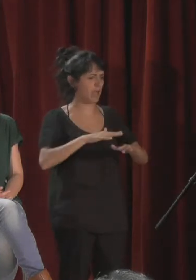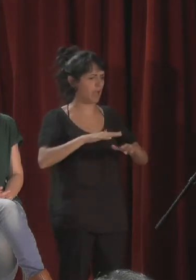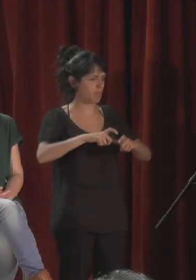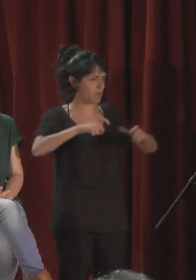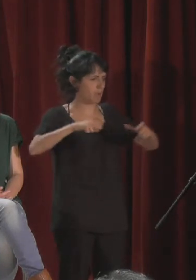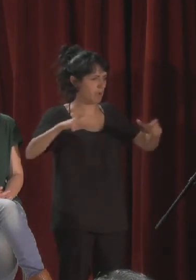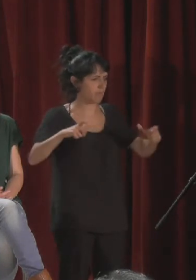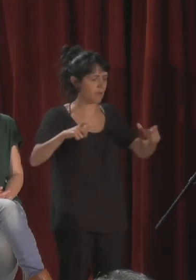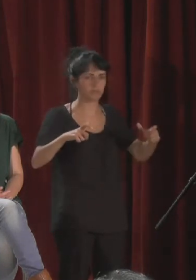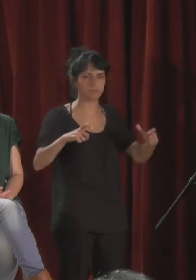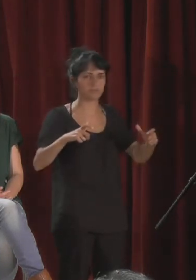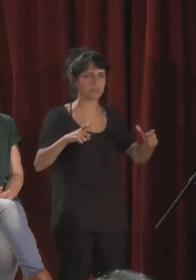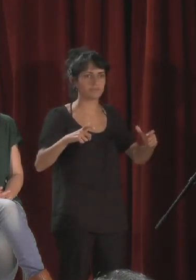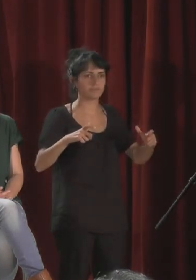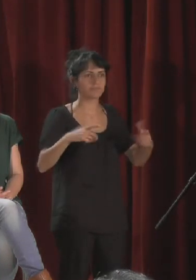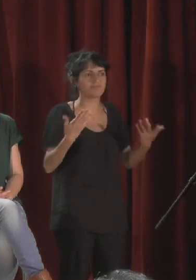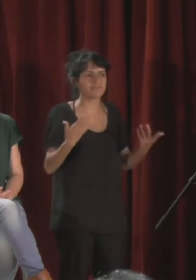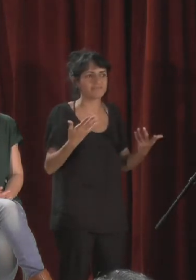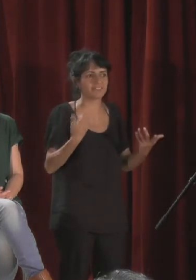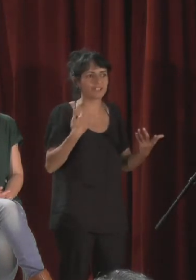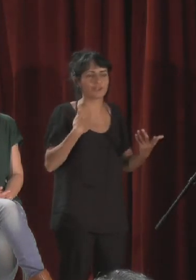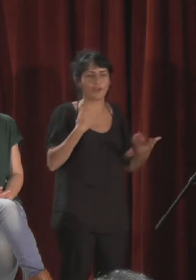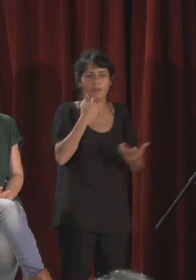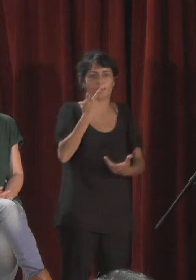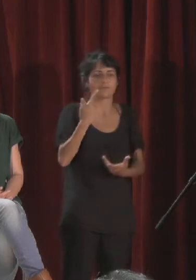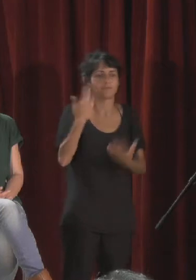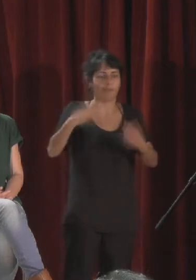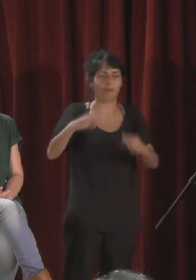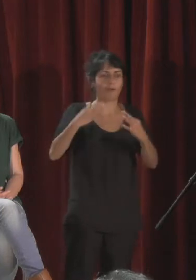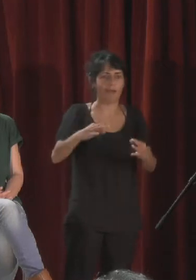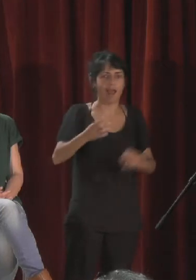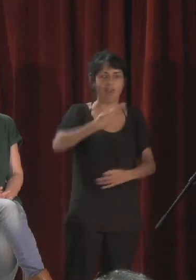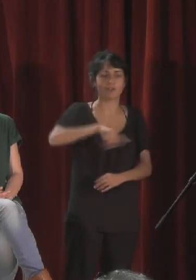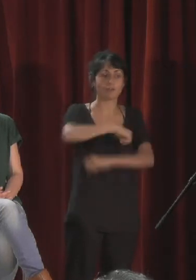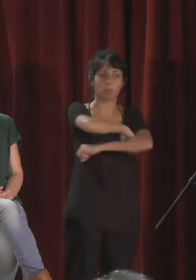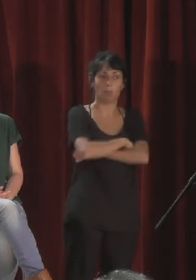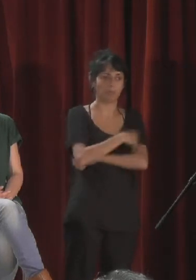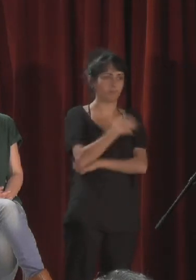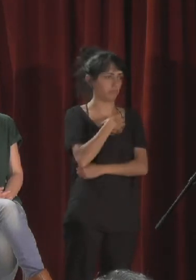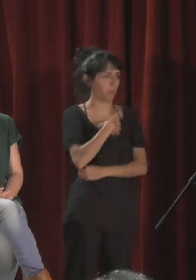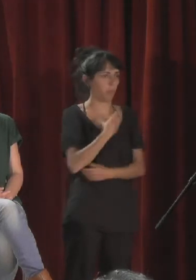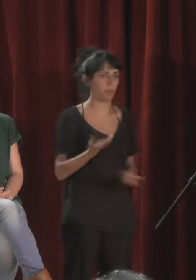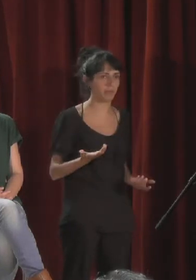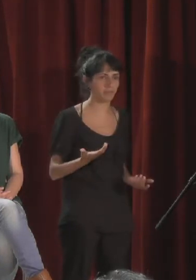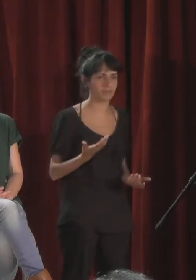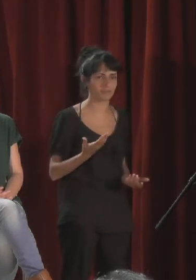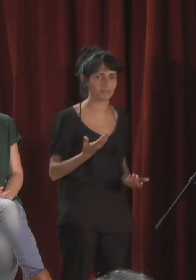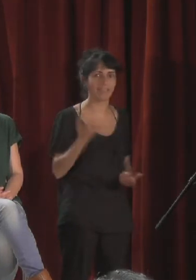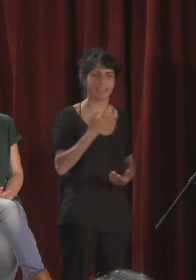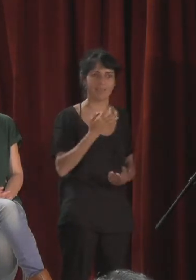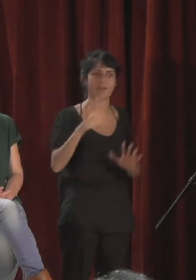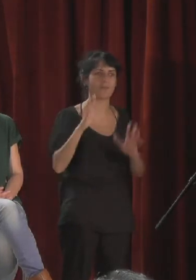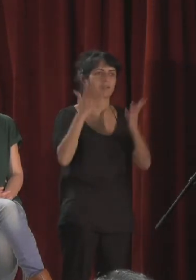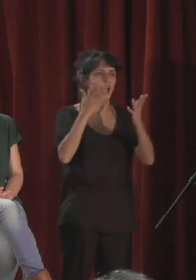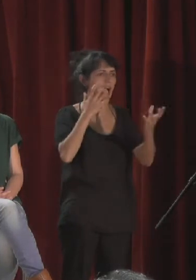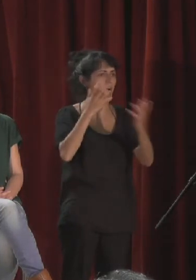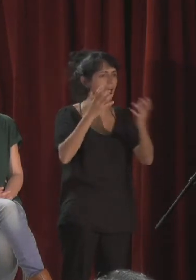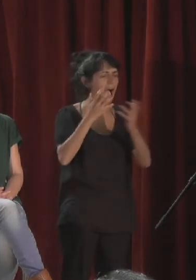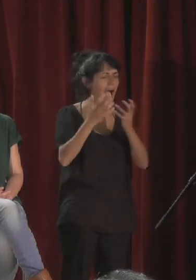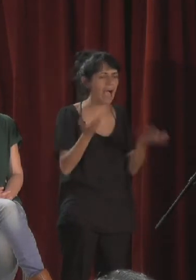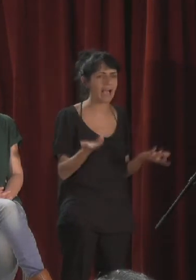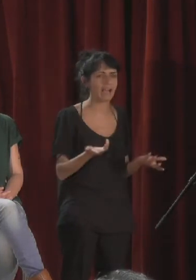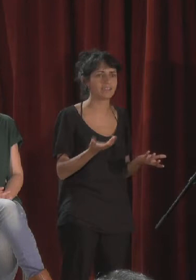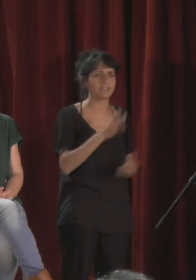surrealista. Logo, que esperaban que fixéramos? Que nos quedáramos cruzados de brazos, esperando a que nos arruinaran todavía máis. É